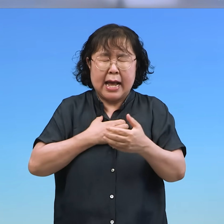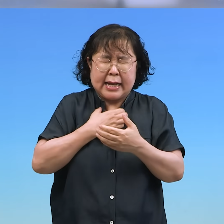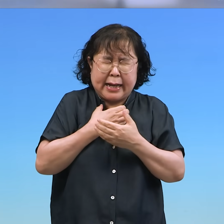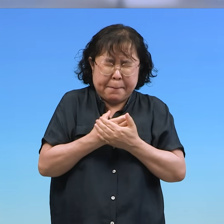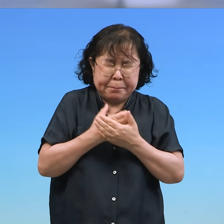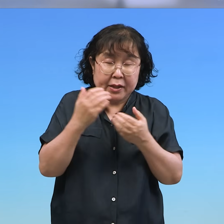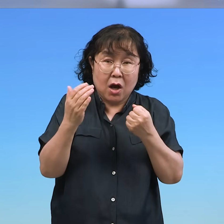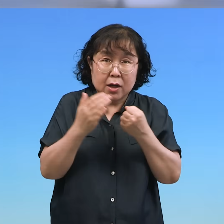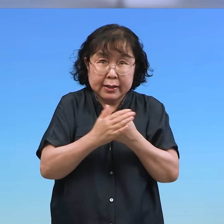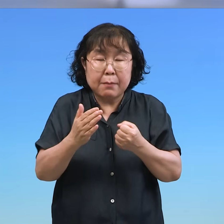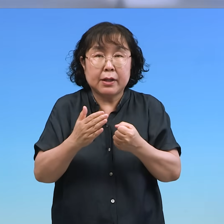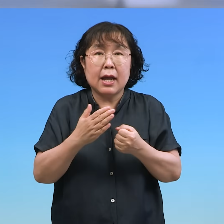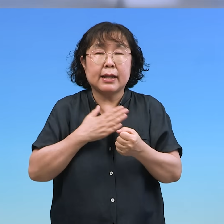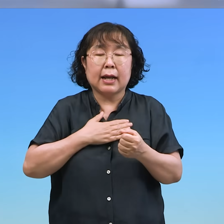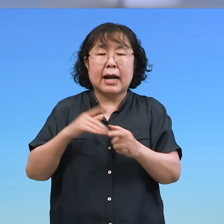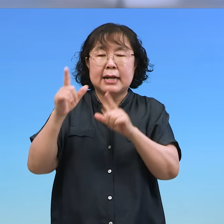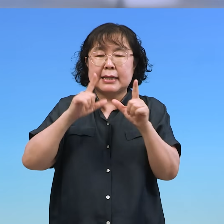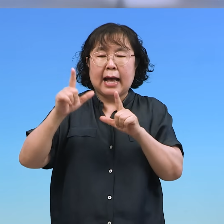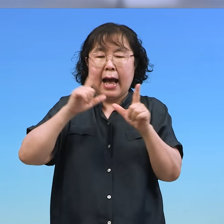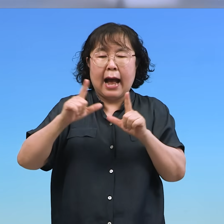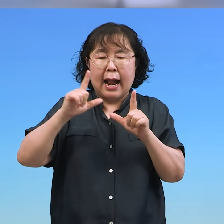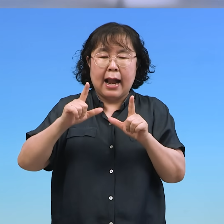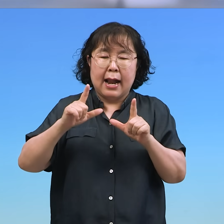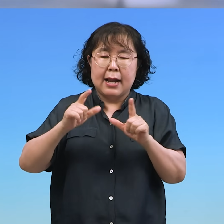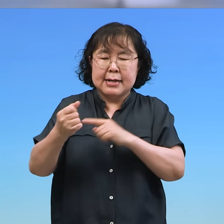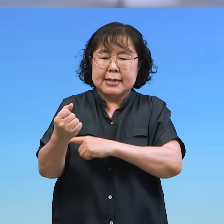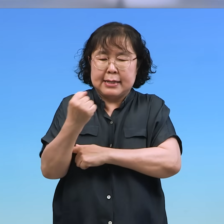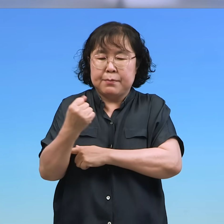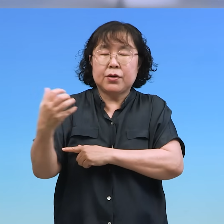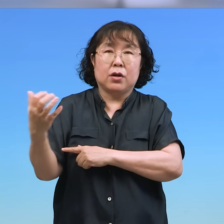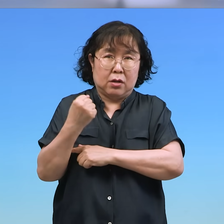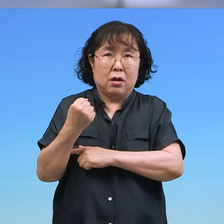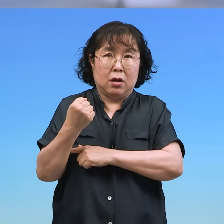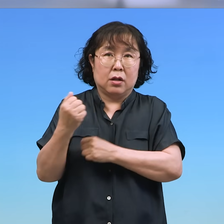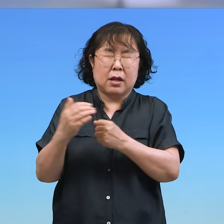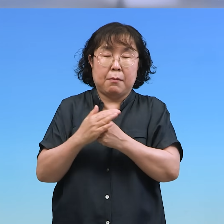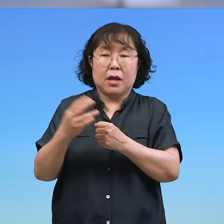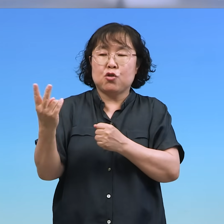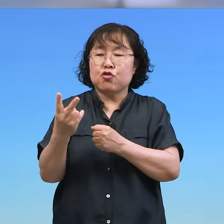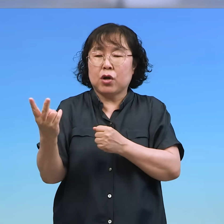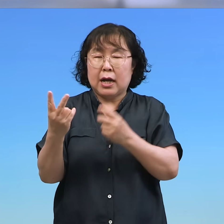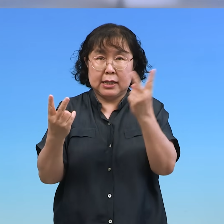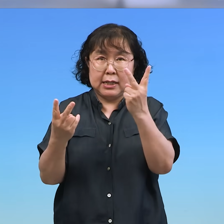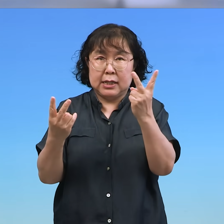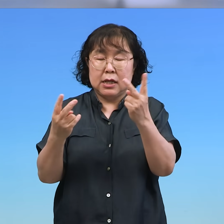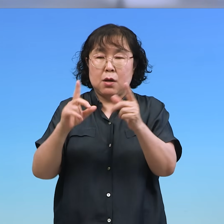살 맛이 나는 이 왔다 갔다 하는 게 이게 예수 믿는 사람의 모습이에요. 저는